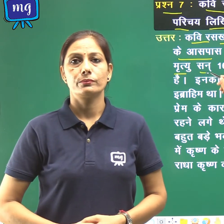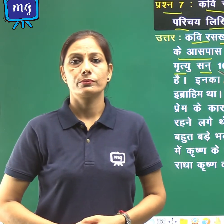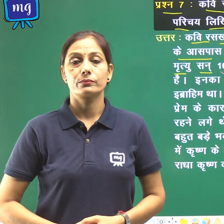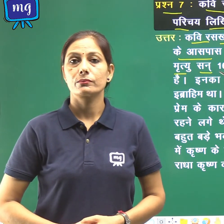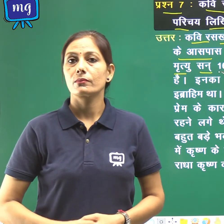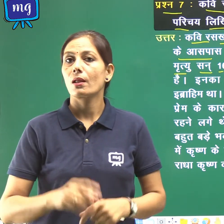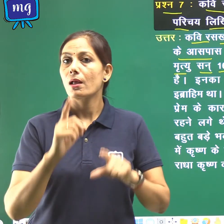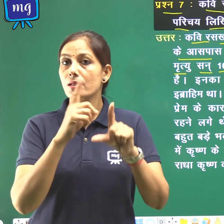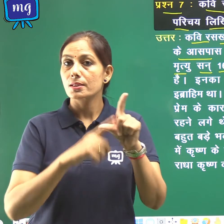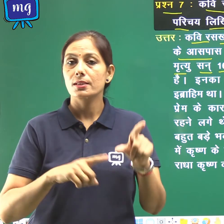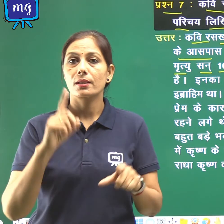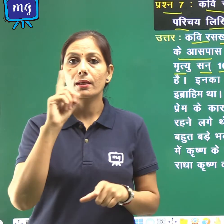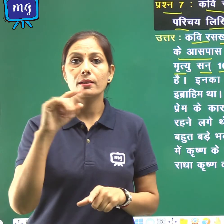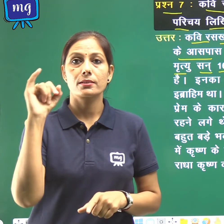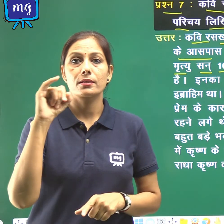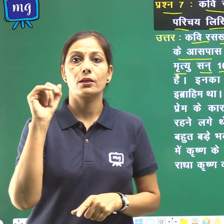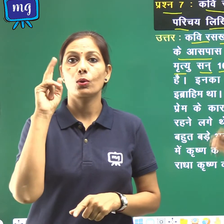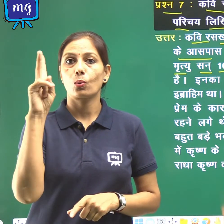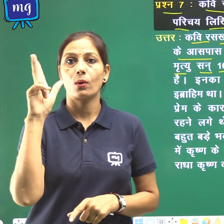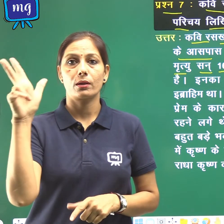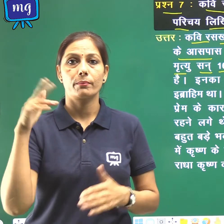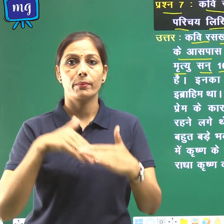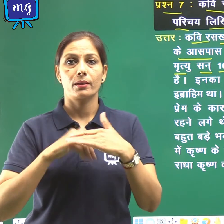सन 1628 में